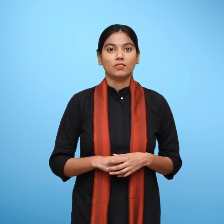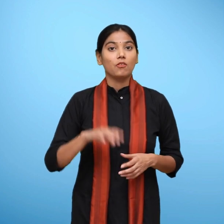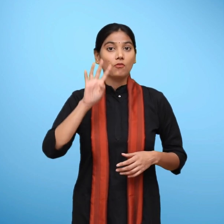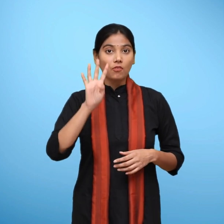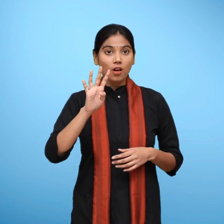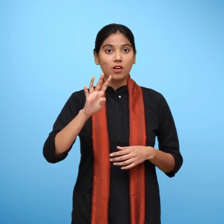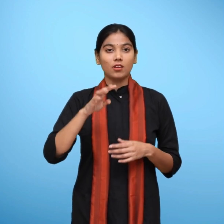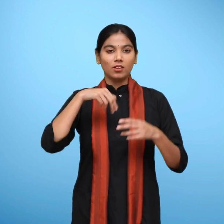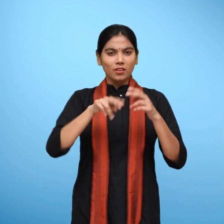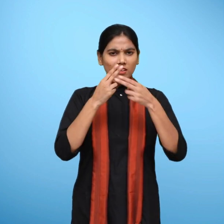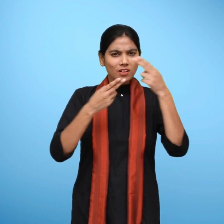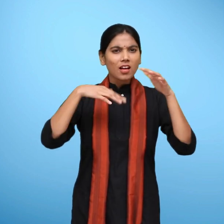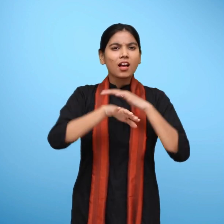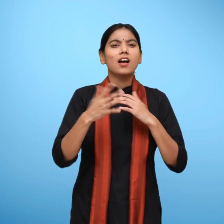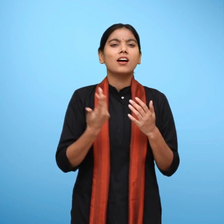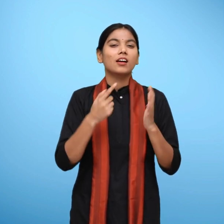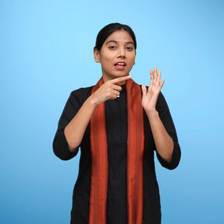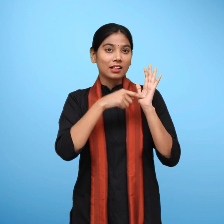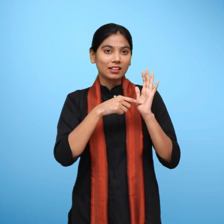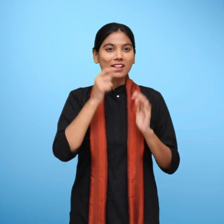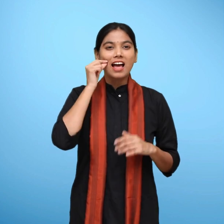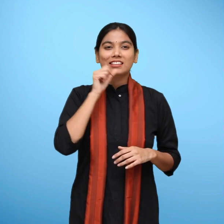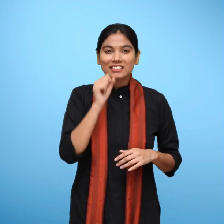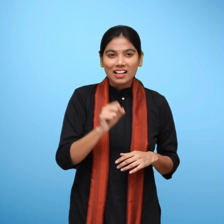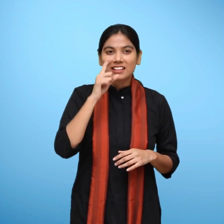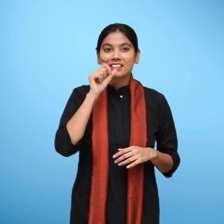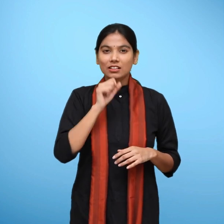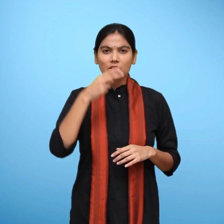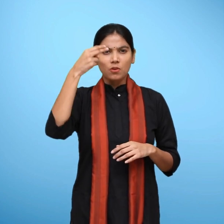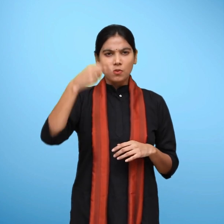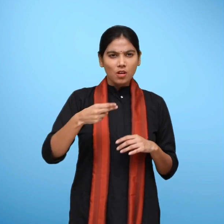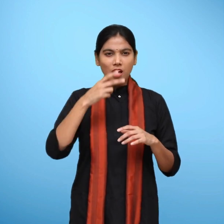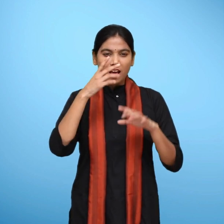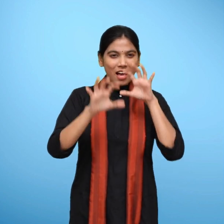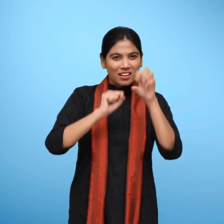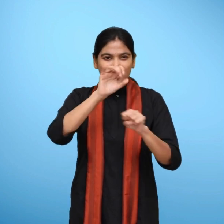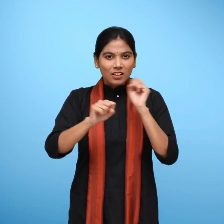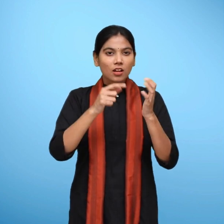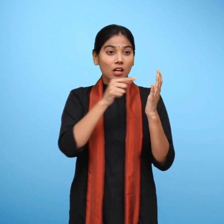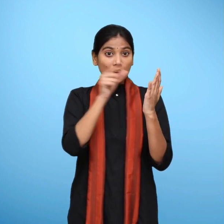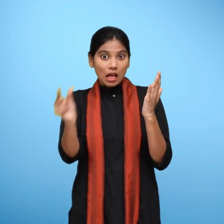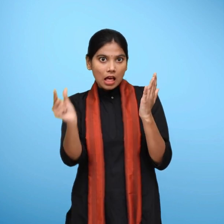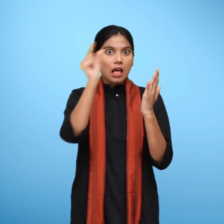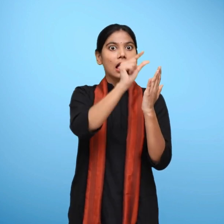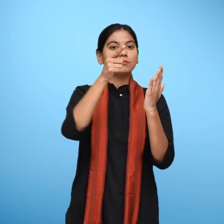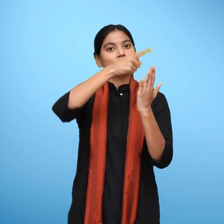चार इस कहानी में दादा और दादी शब्दों को पहचानकर उन पर घेरा